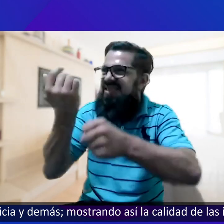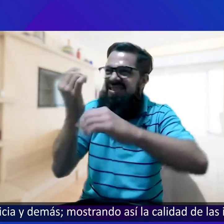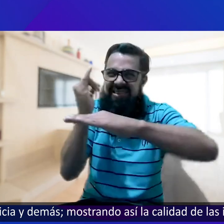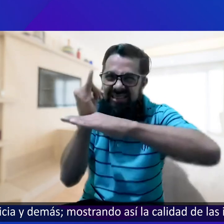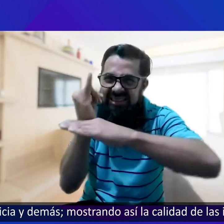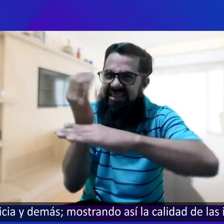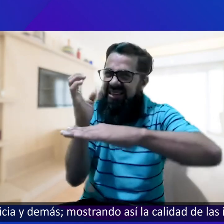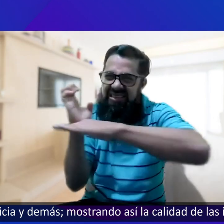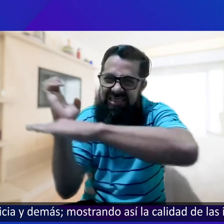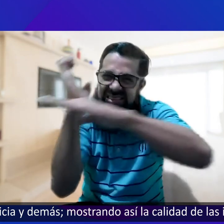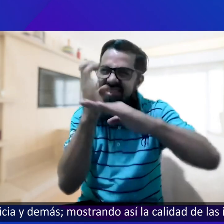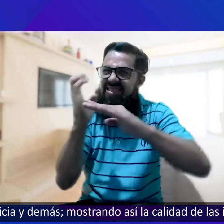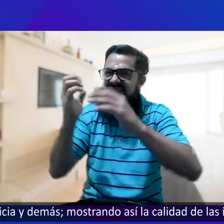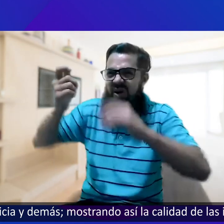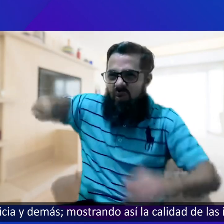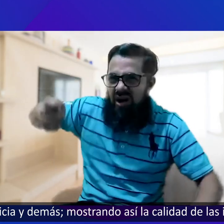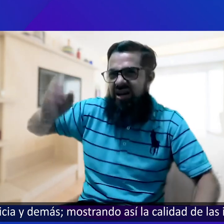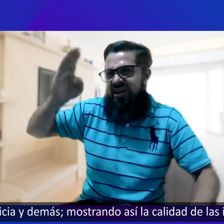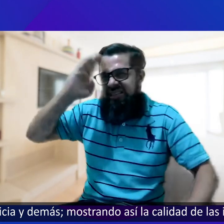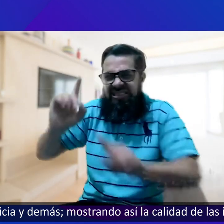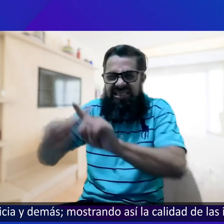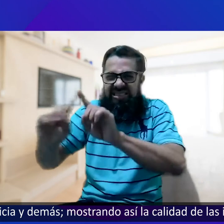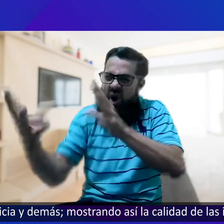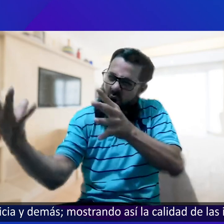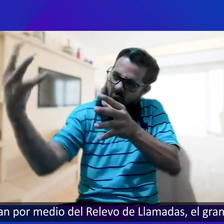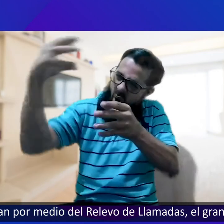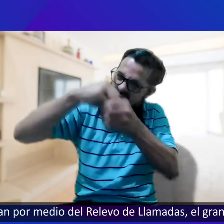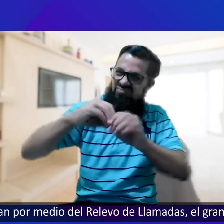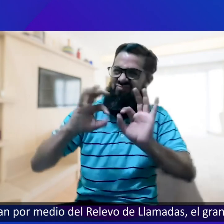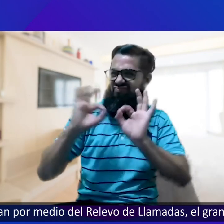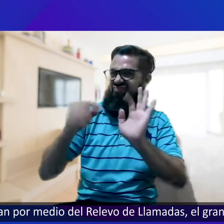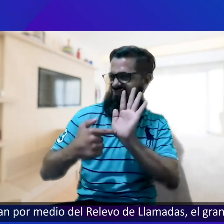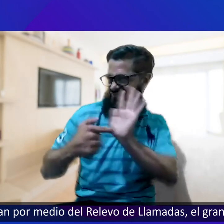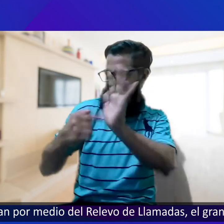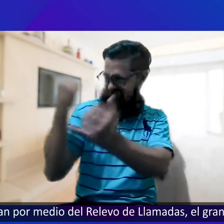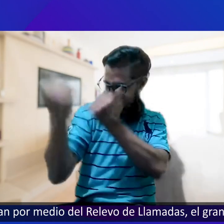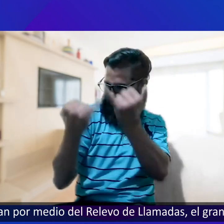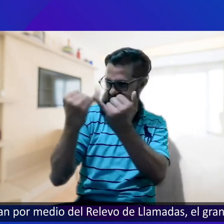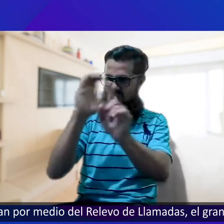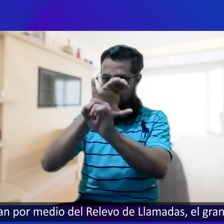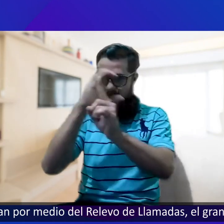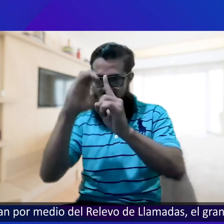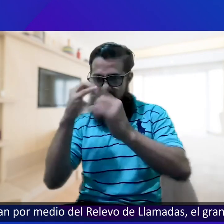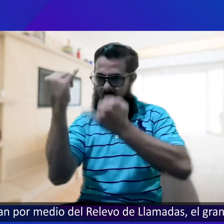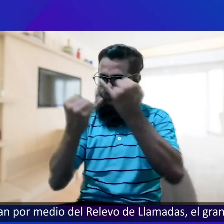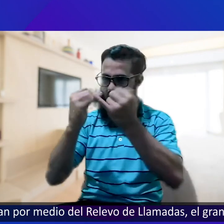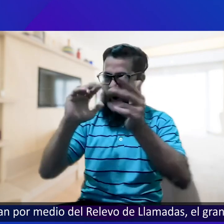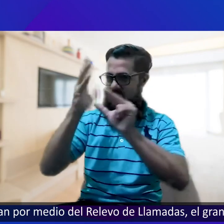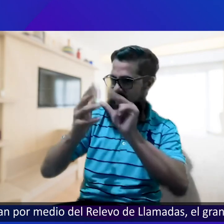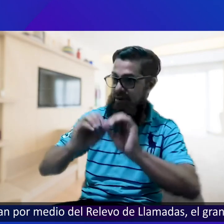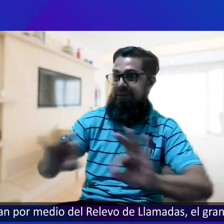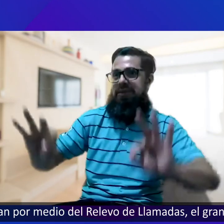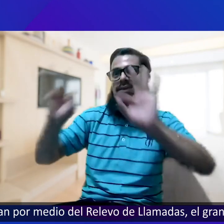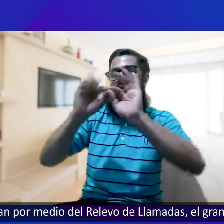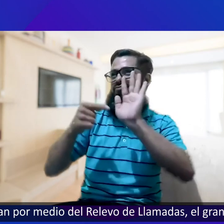jurídico, policía y demás, mostrando así la calidad de las interacciones que se realizan por medio del relevo de llamadas. El gran